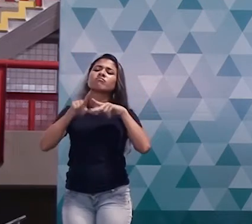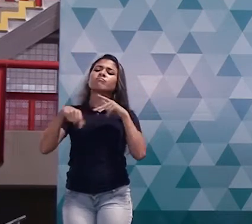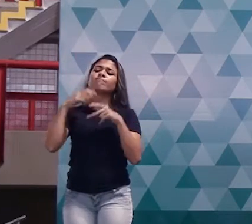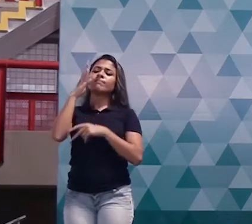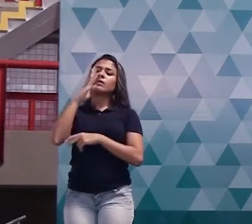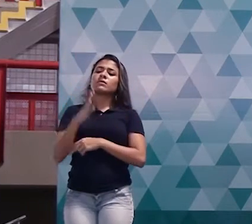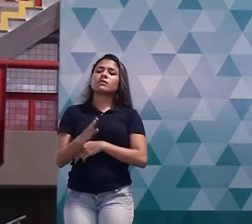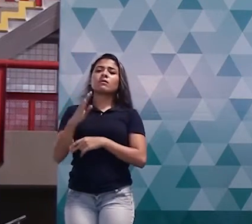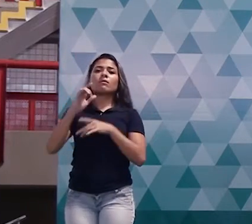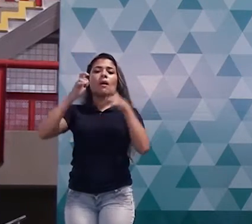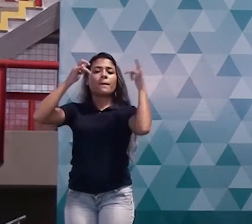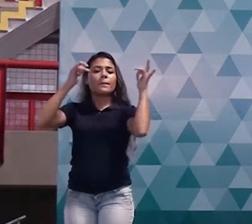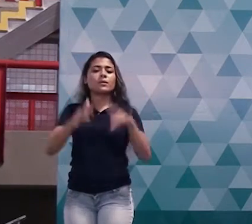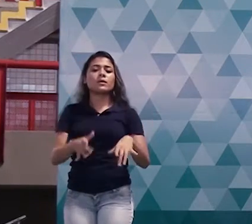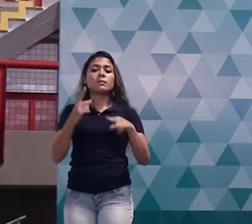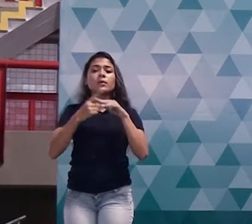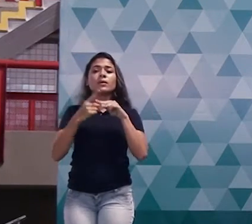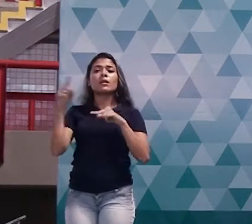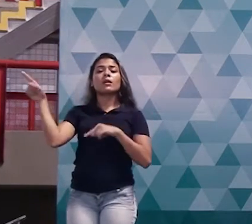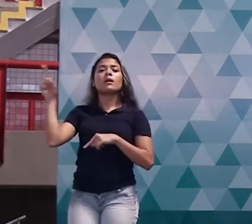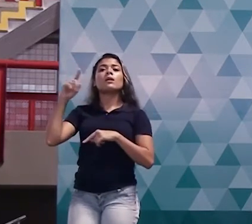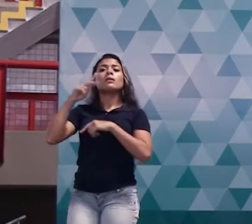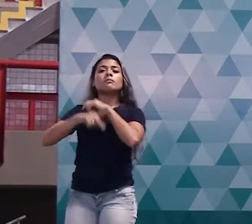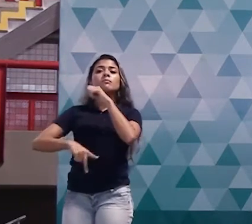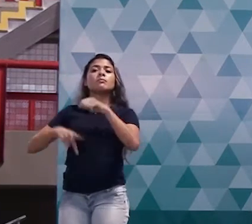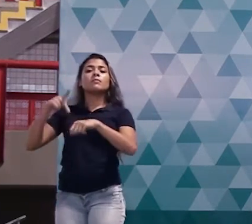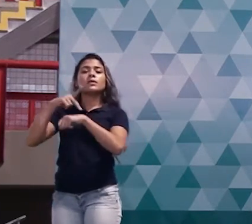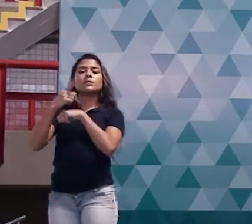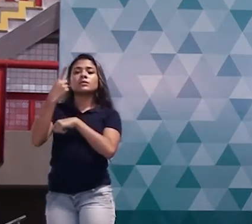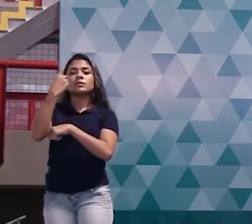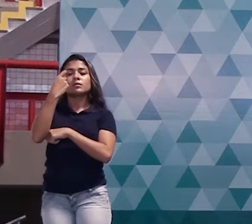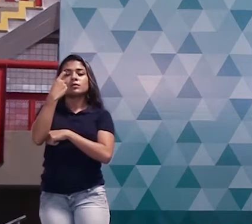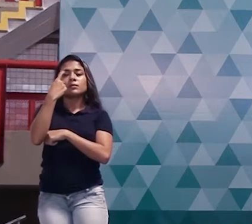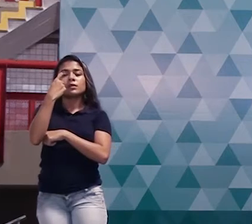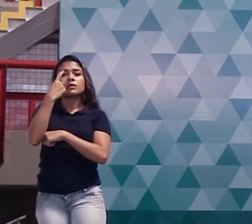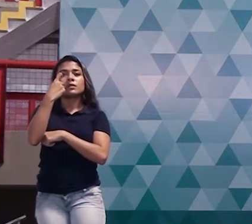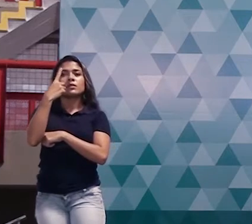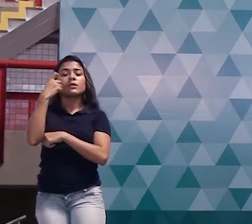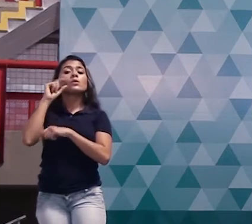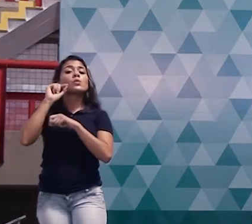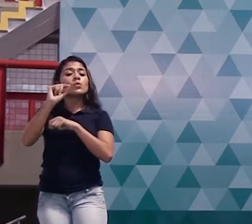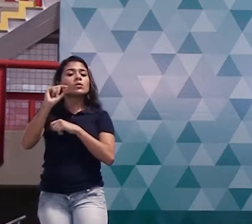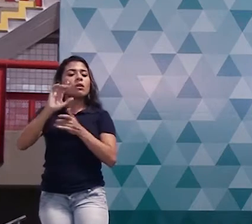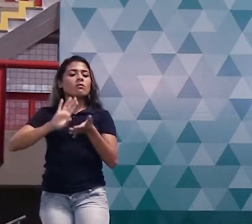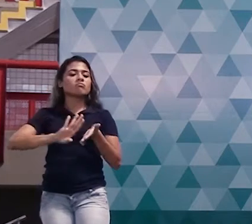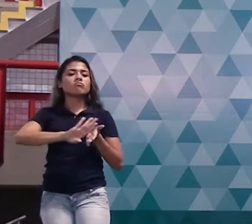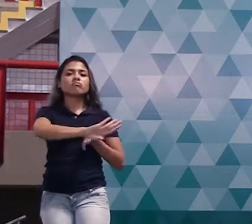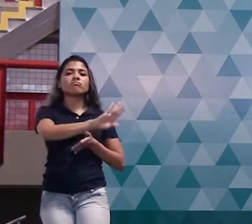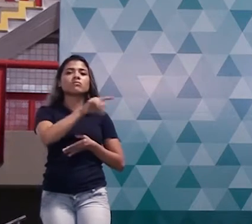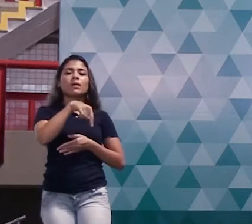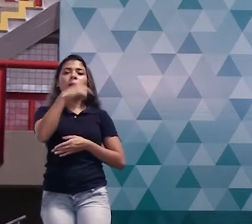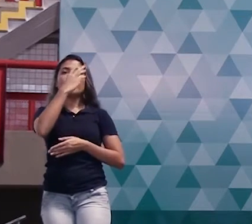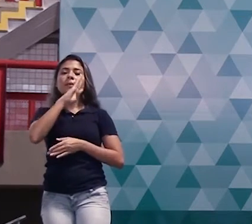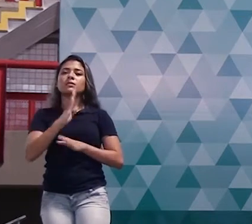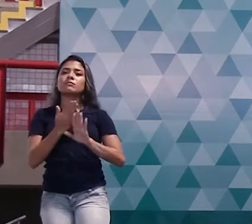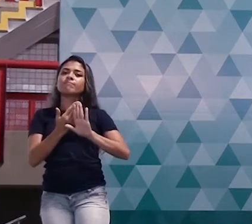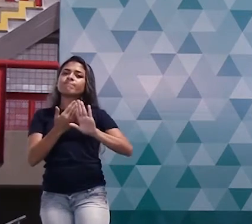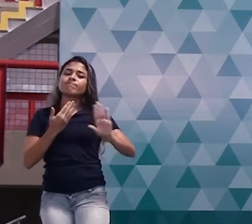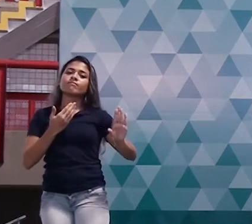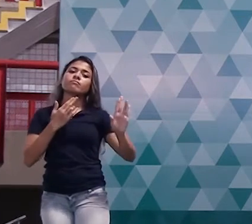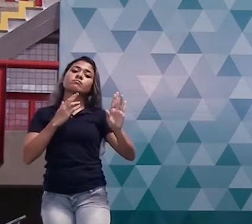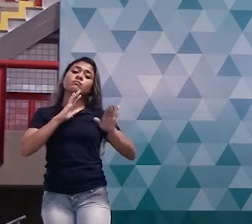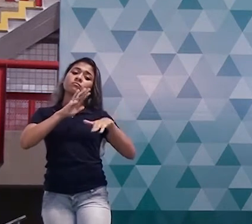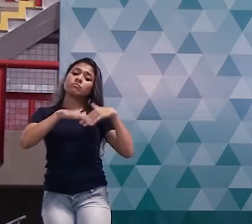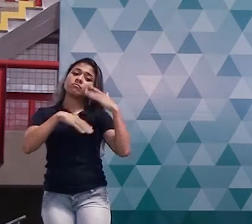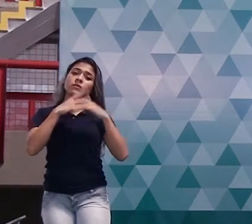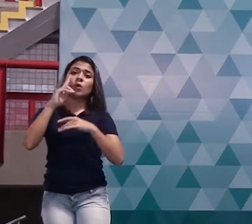interessava por ouro. E quem governava Portugal era o rei da Espanha, então ele deixou o Brasil de lado. Nessa época, os holandeses